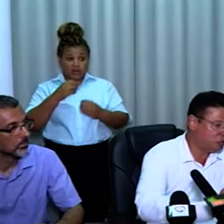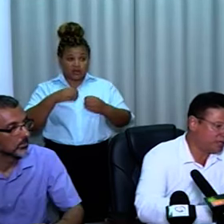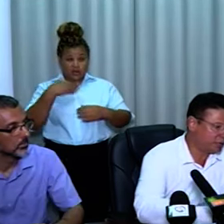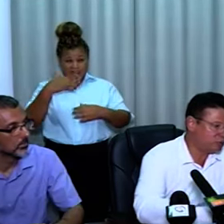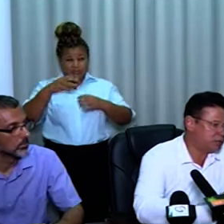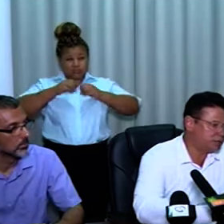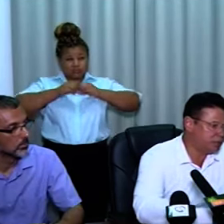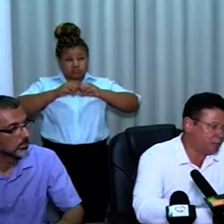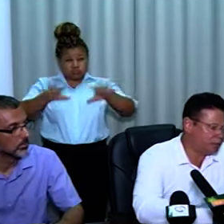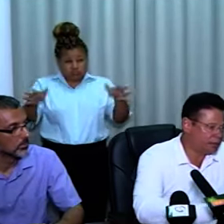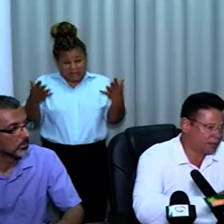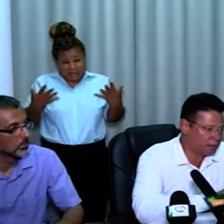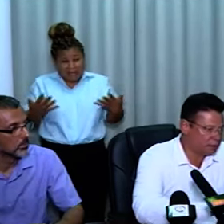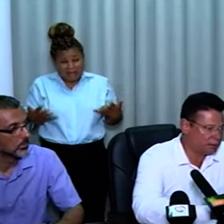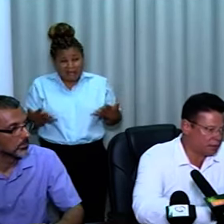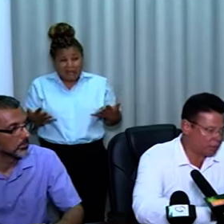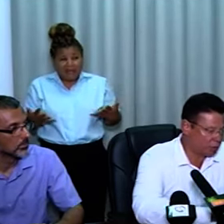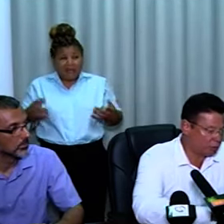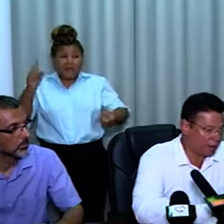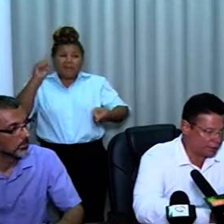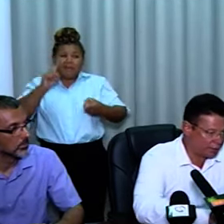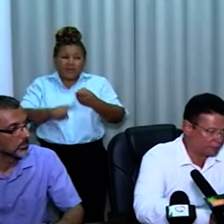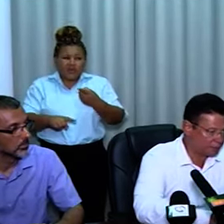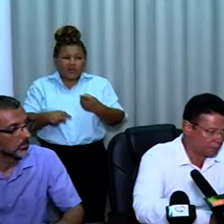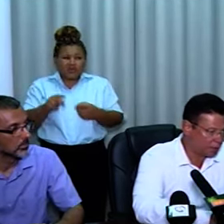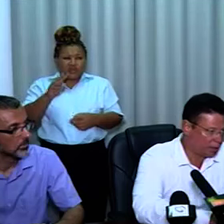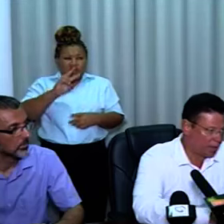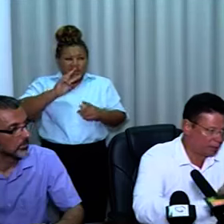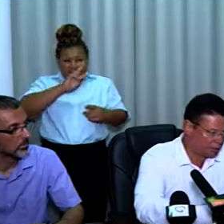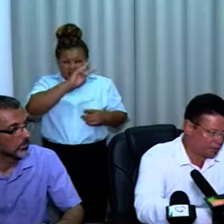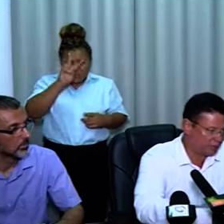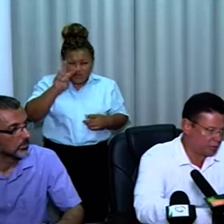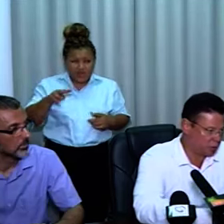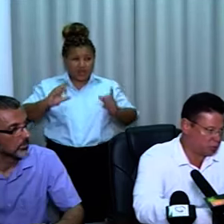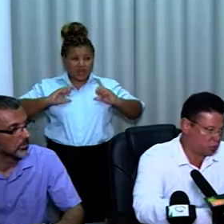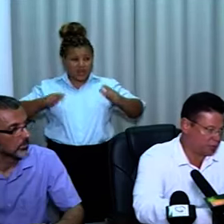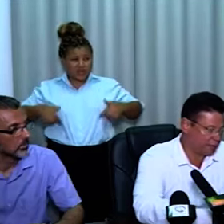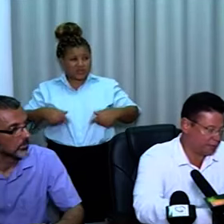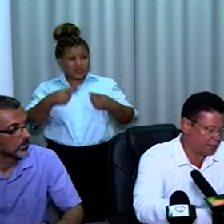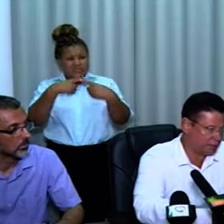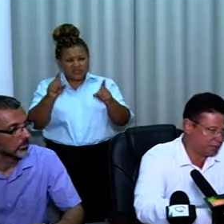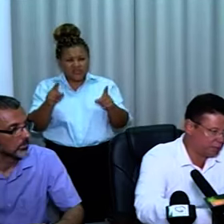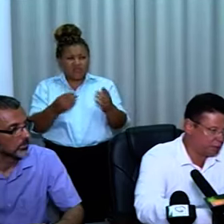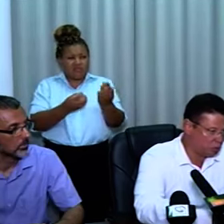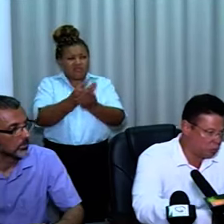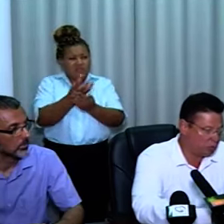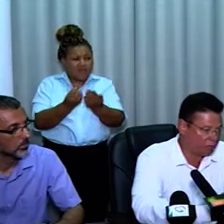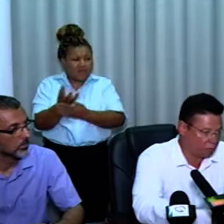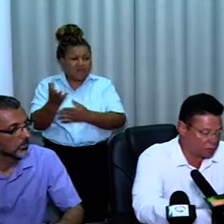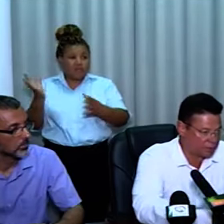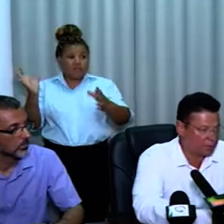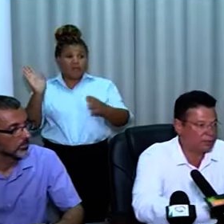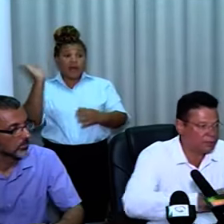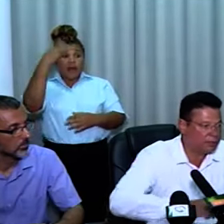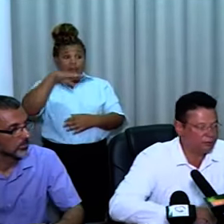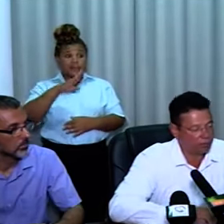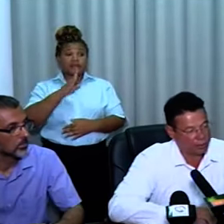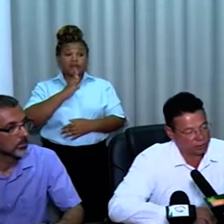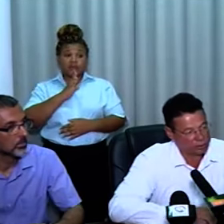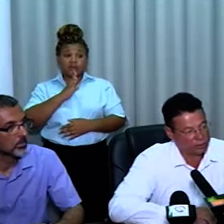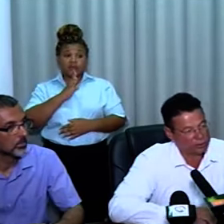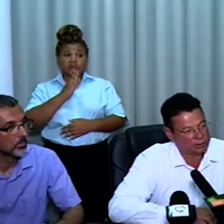moi, nous déjà, nous demandons un grand gathering pour arrêter. Et de ça, je vais sortir tout à l'après-midi. Nous pourrons renforcer ça,